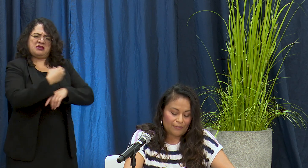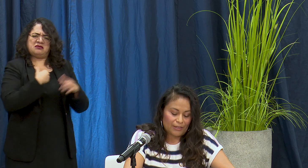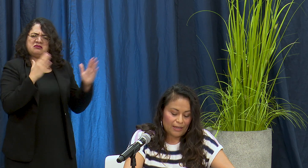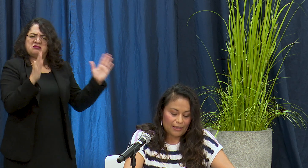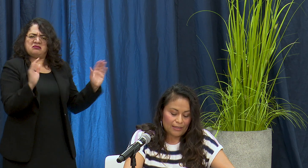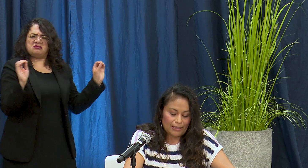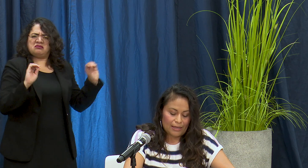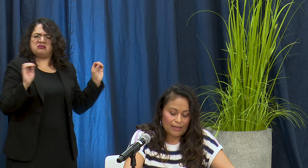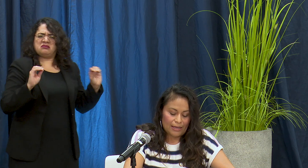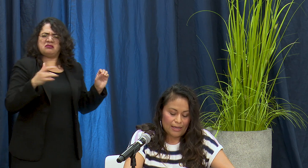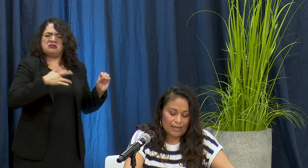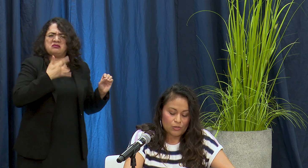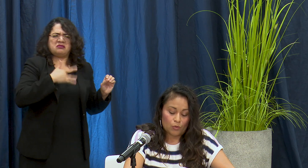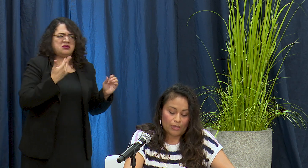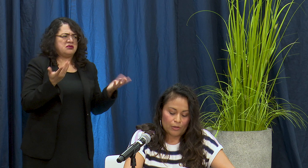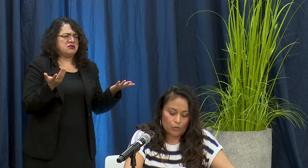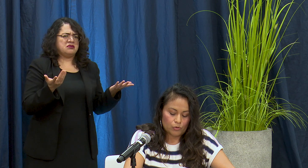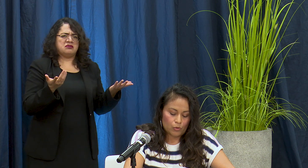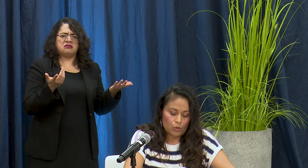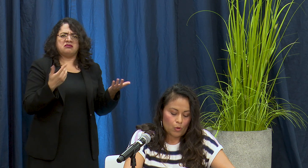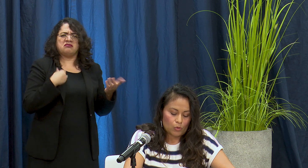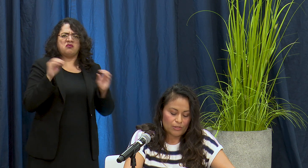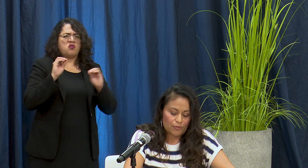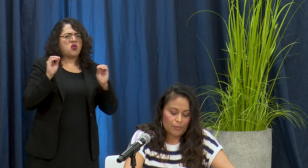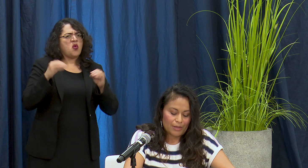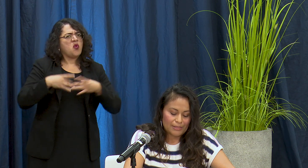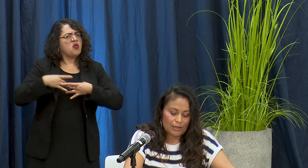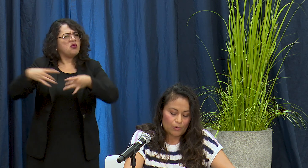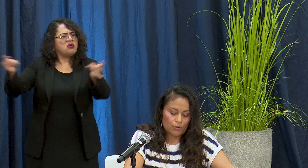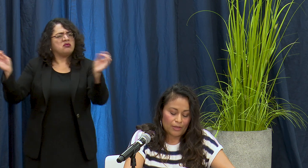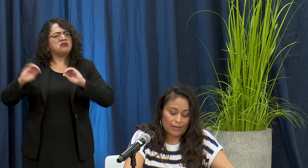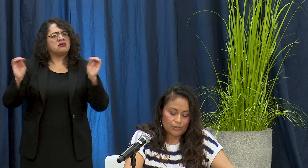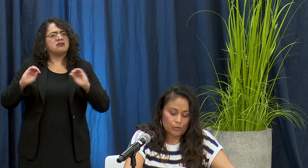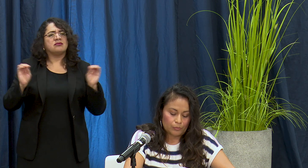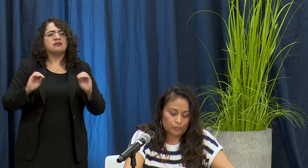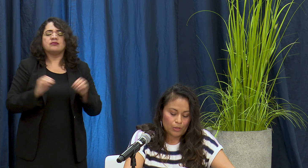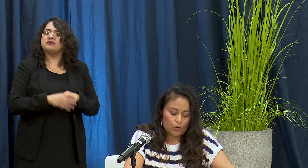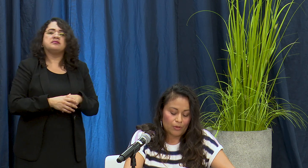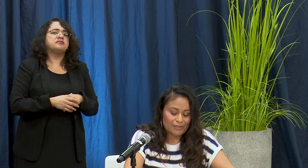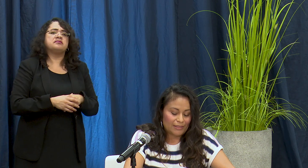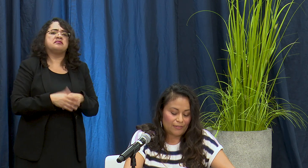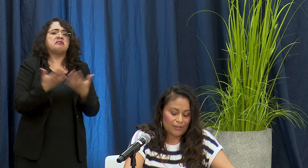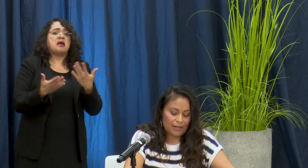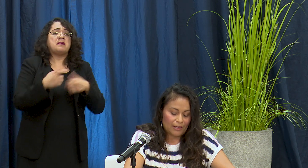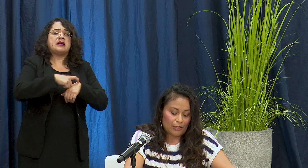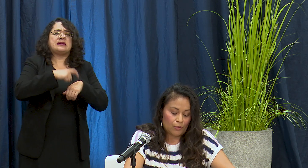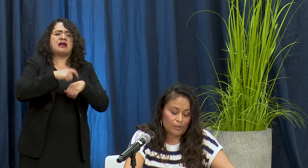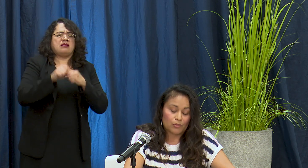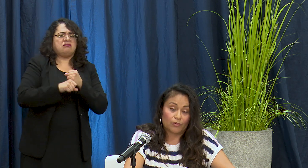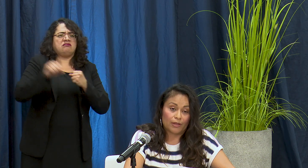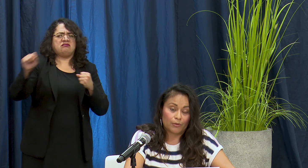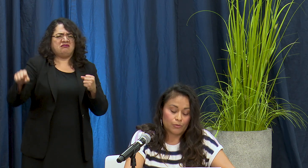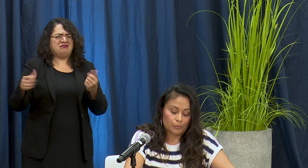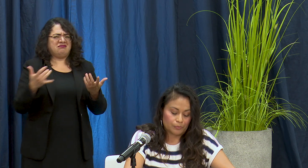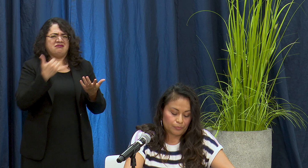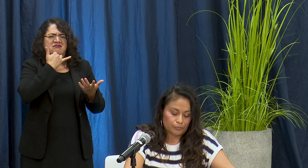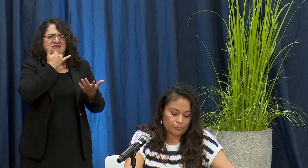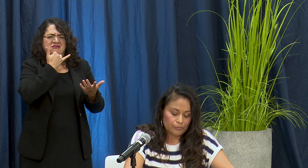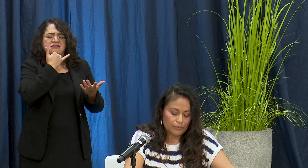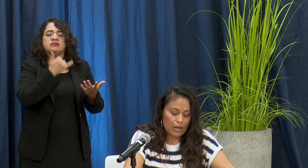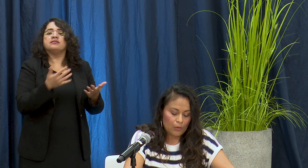que significa que es contagioso, o si fue más largo que eso, lo que significa que no es